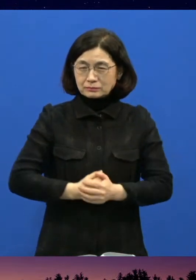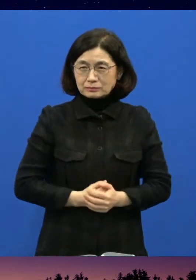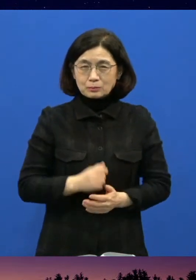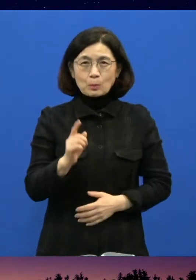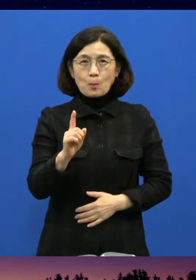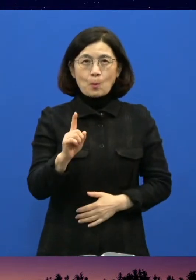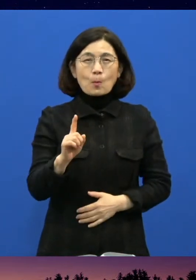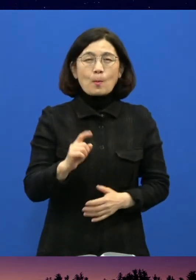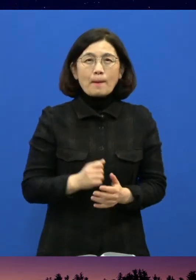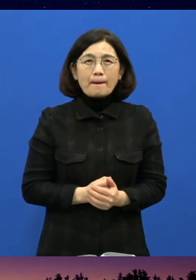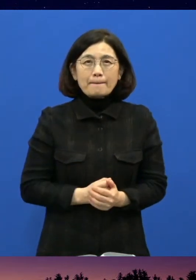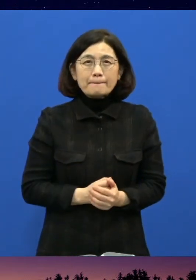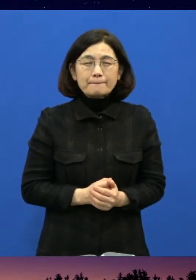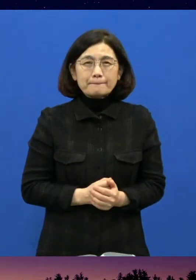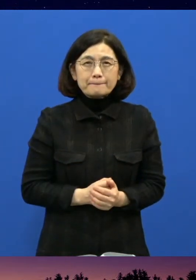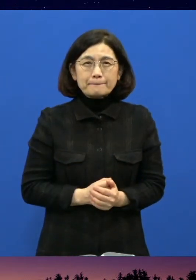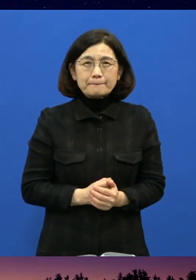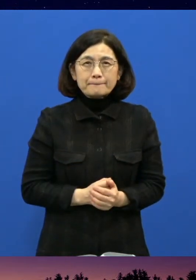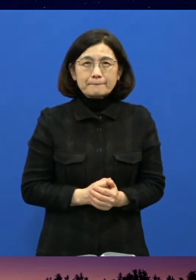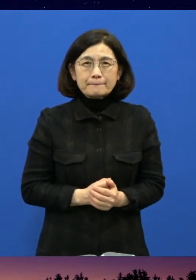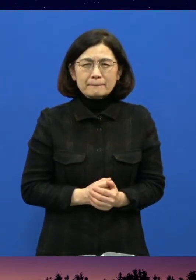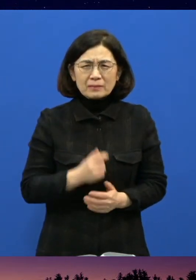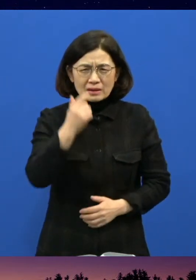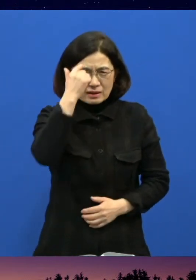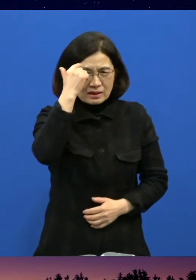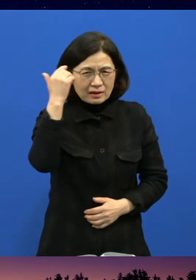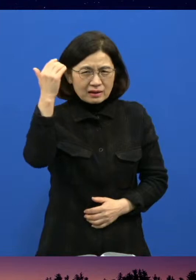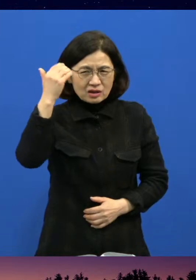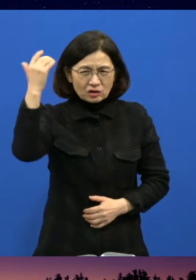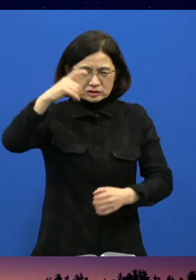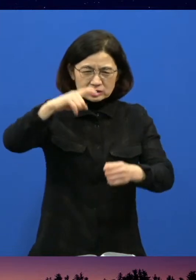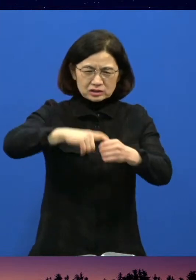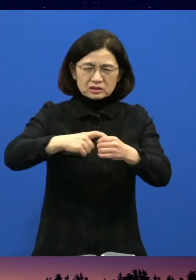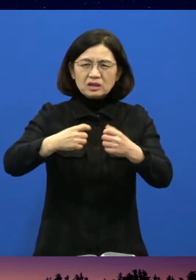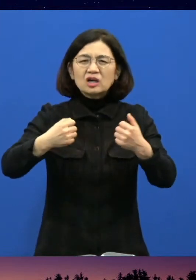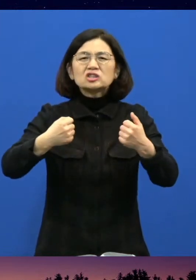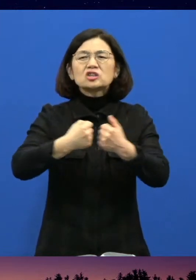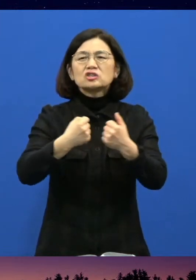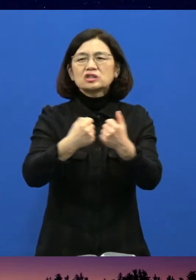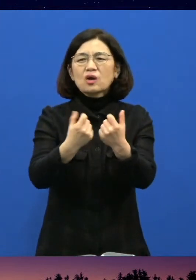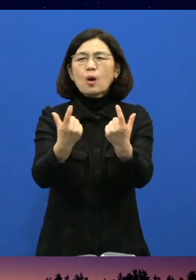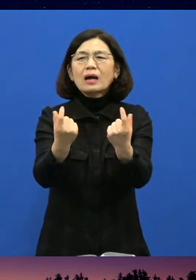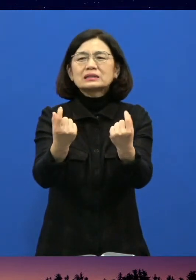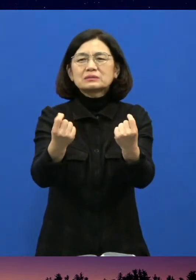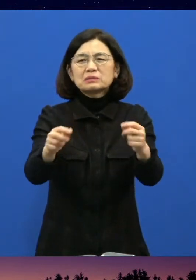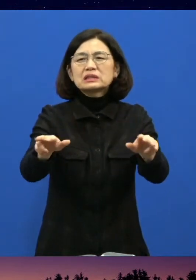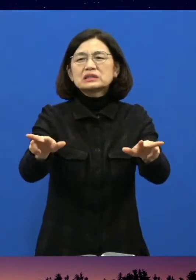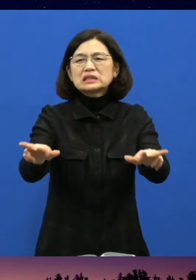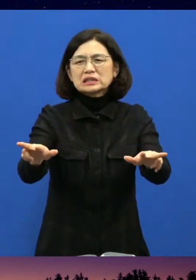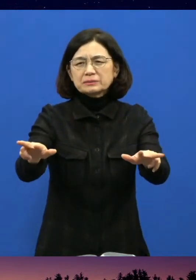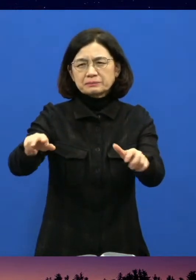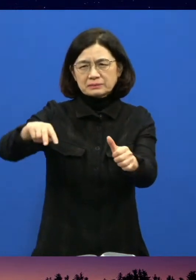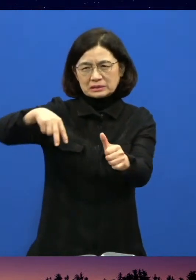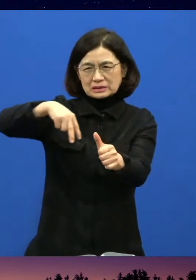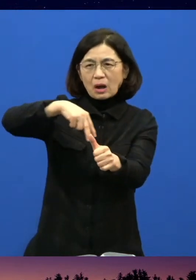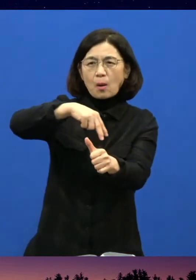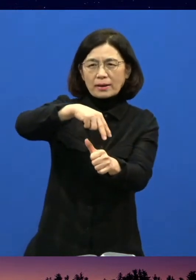뭐냐면 너무 이제 이게 영적인 전쟁이기도 합니다. 자칫하면 우리가